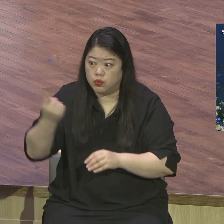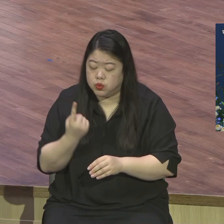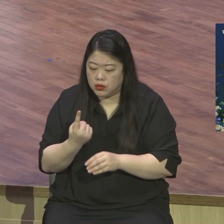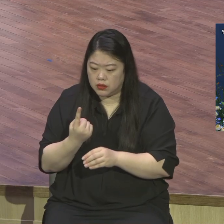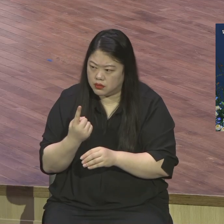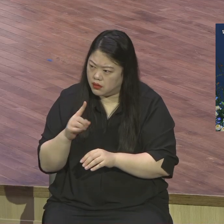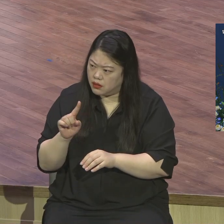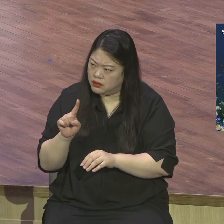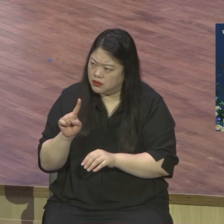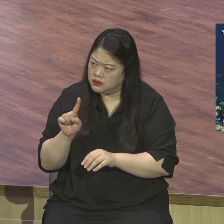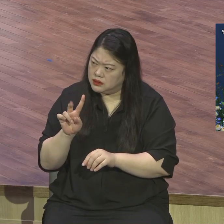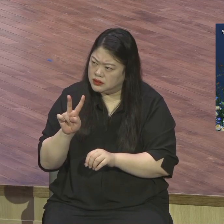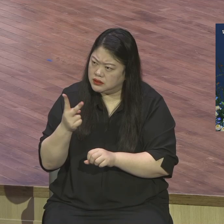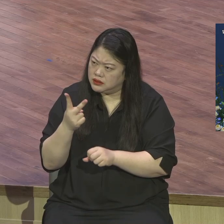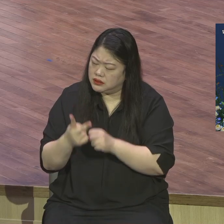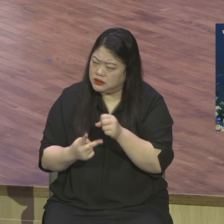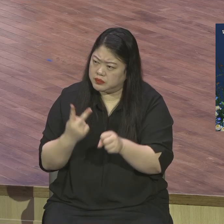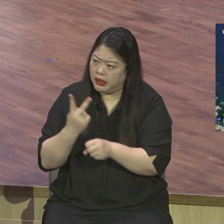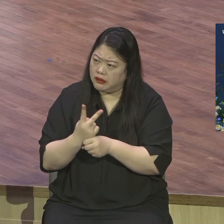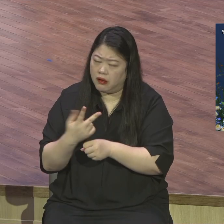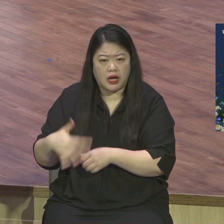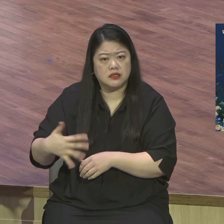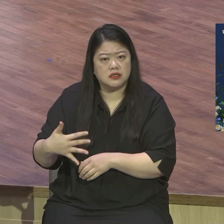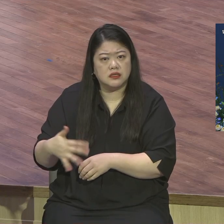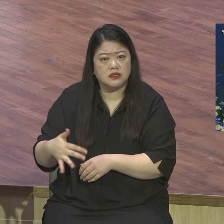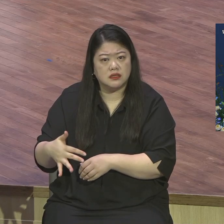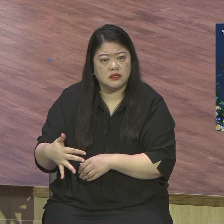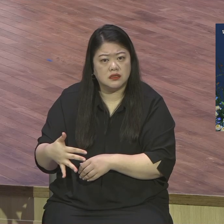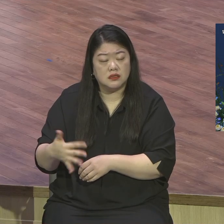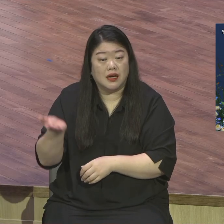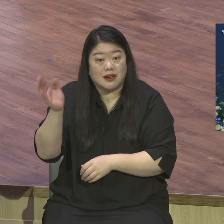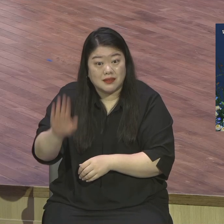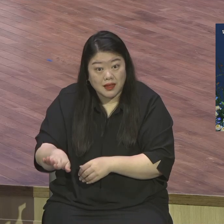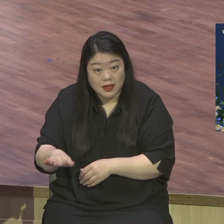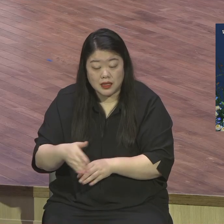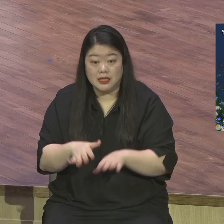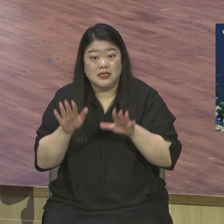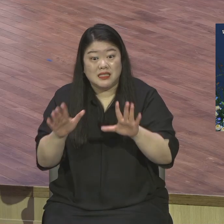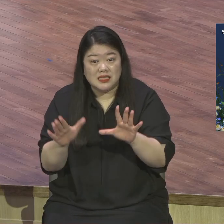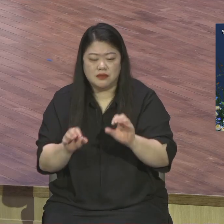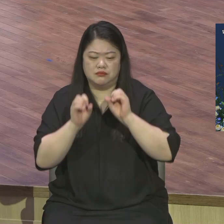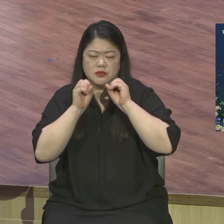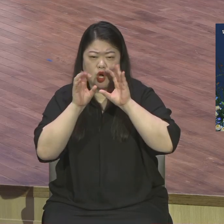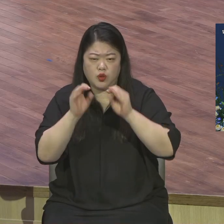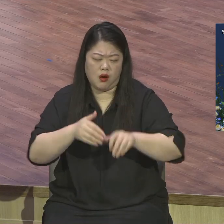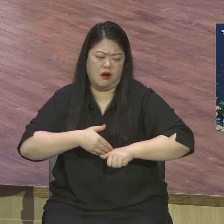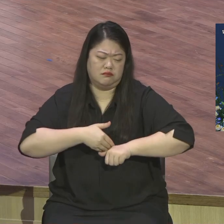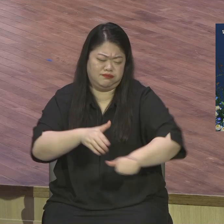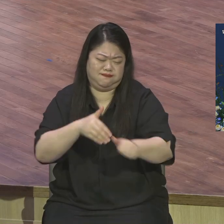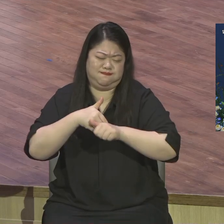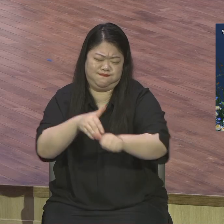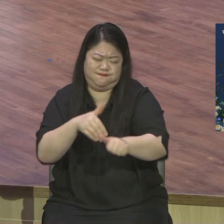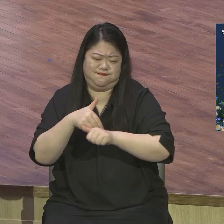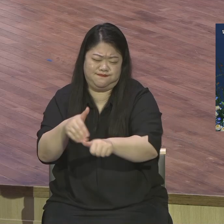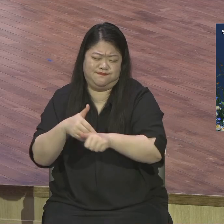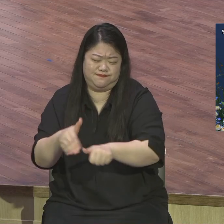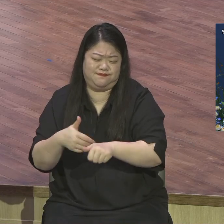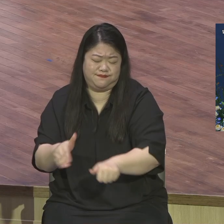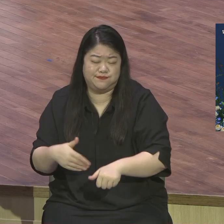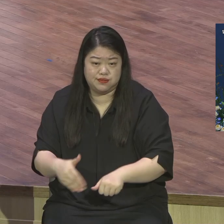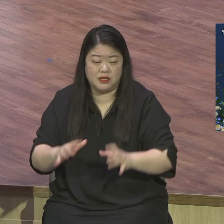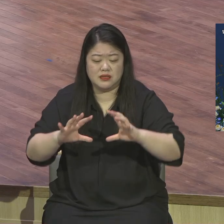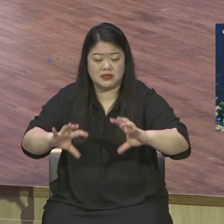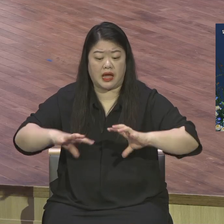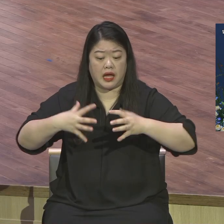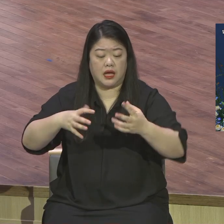유래를 찾아볼 수 없을 만큼 전 세계에서 두 번째로 성교사를 그렇게